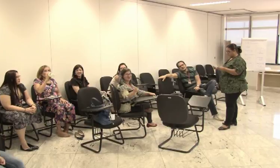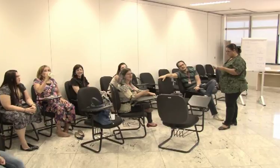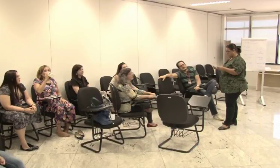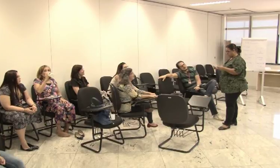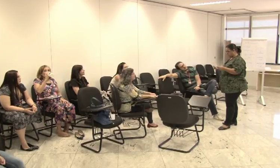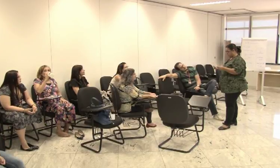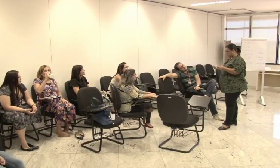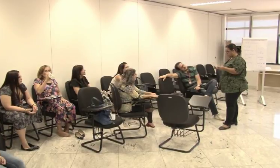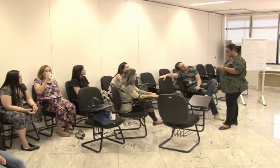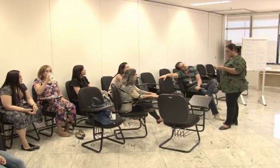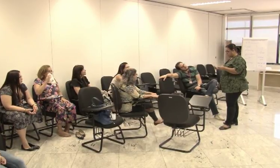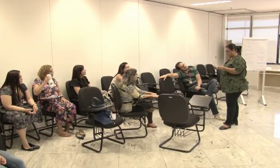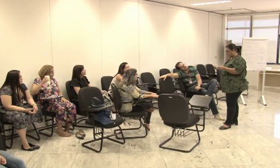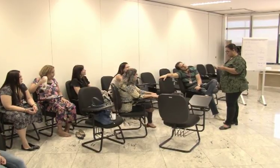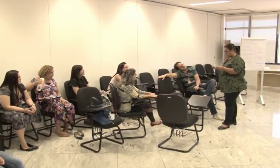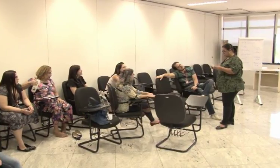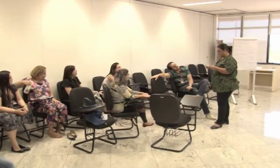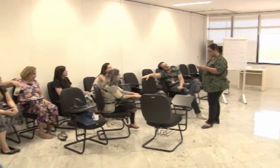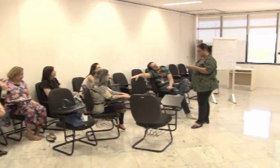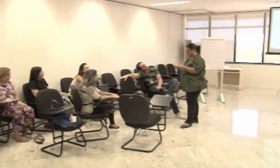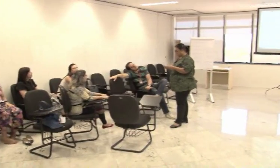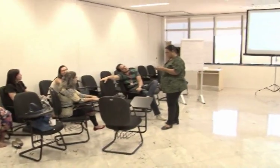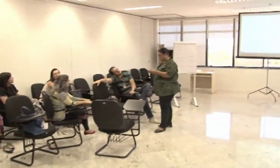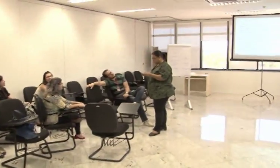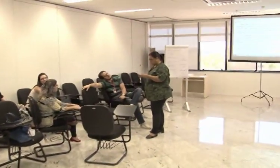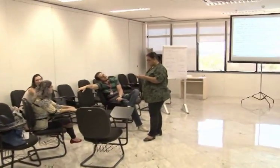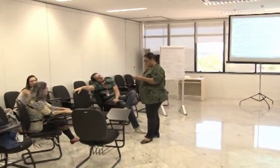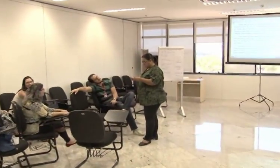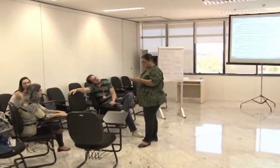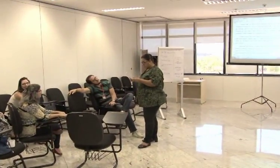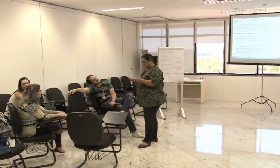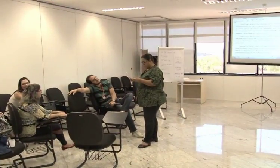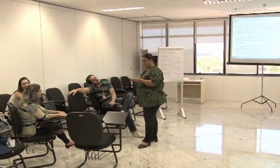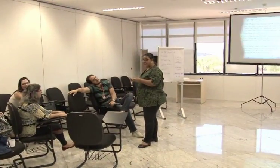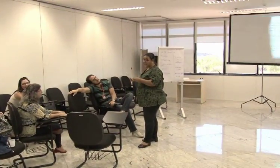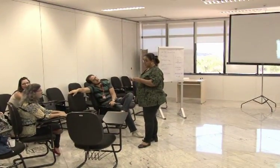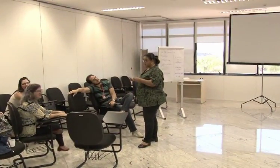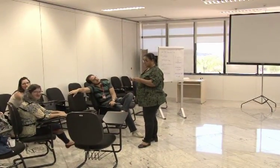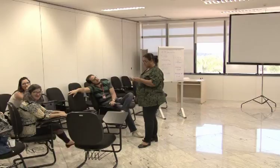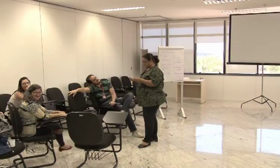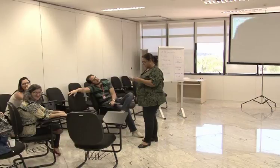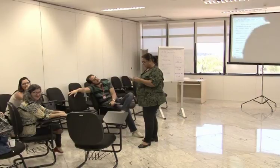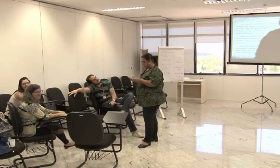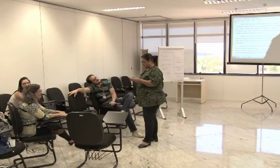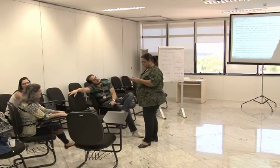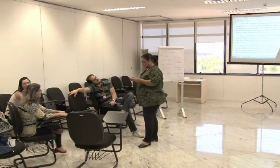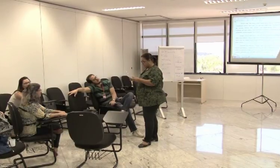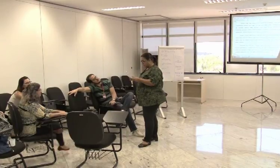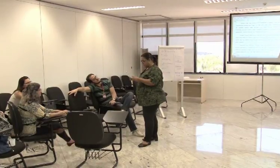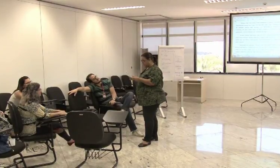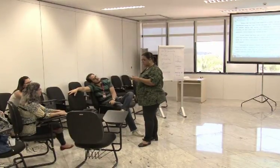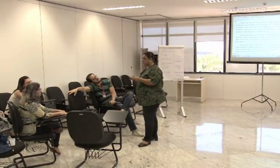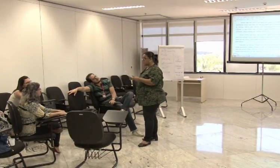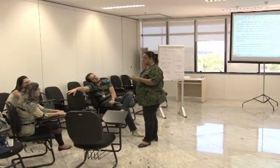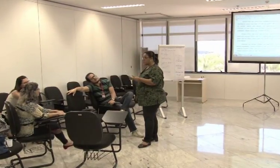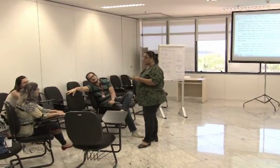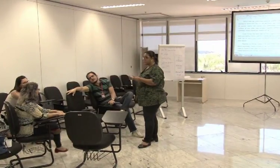Ok. Esse grupo foi tirado para fazer, hein? Esse trecho. É, vocês três. Quem é Vanessa Cristina?